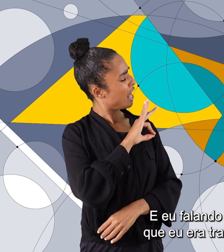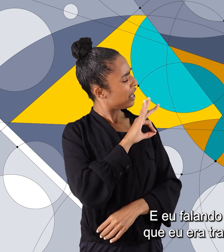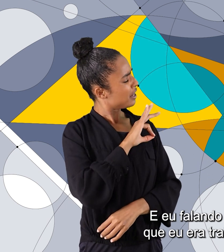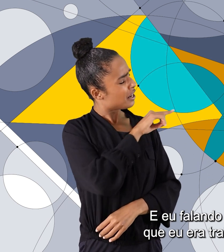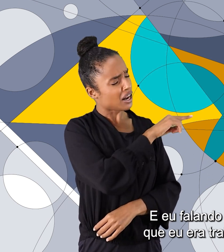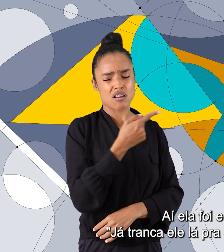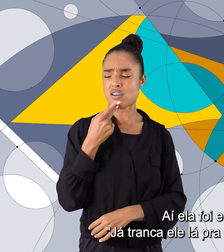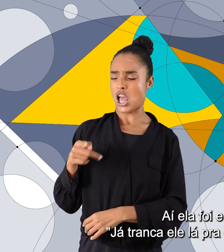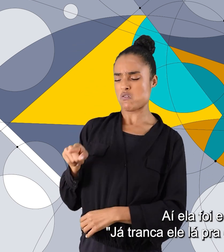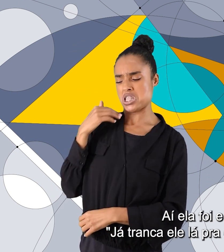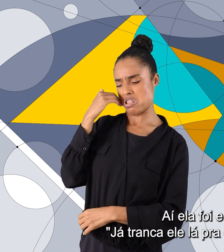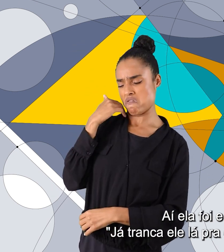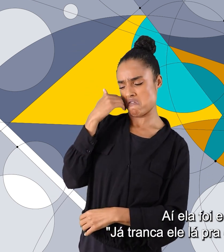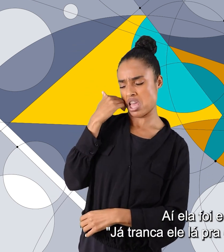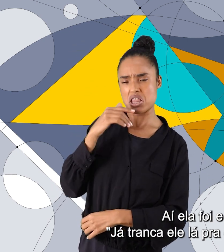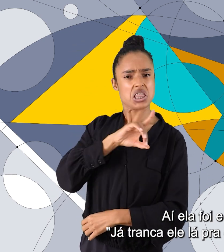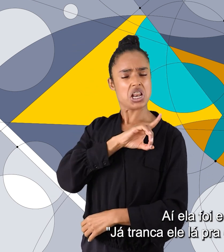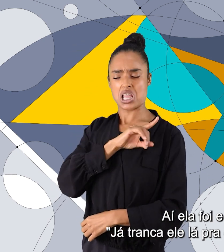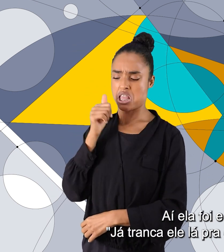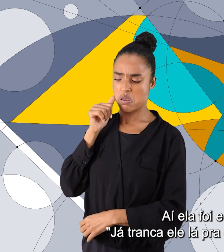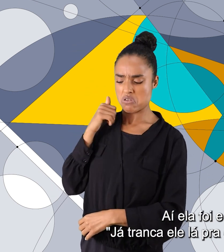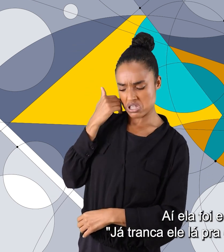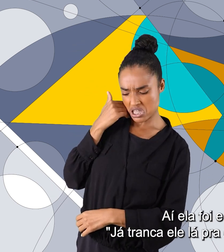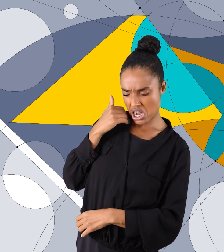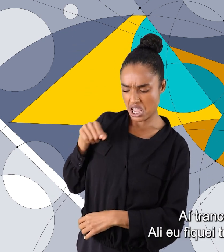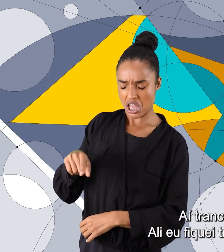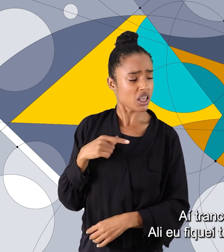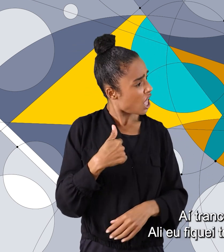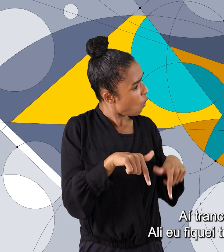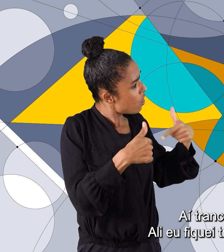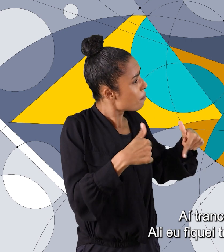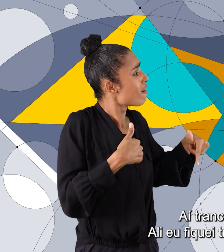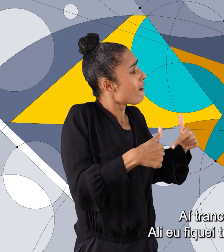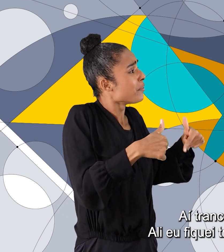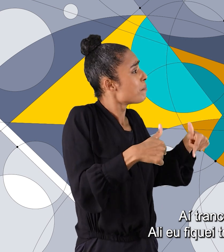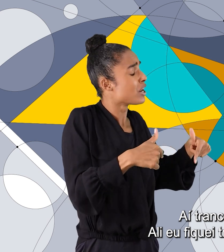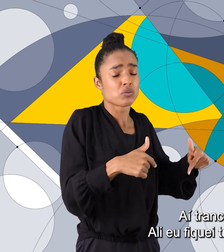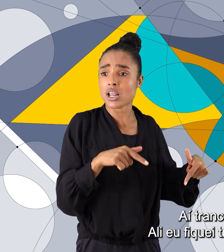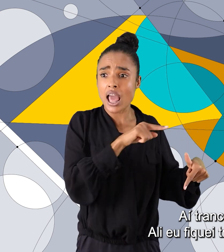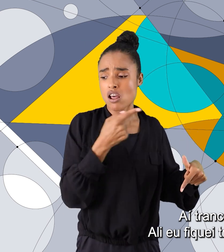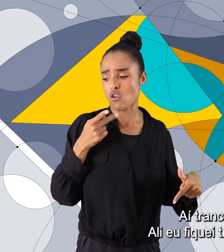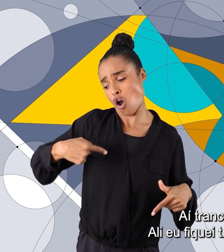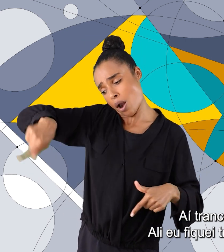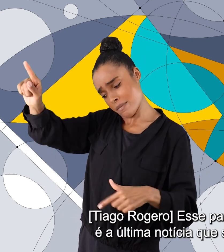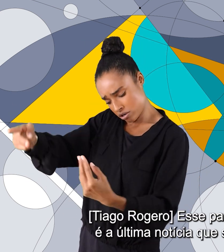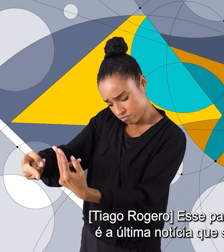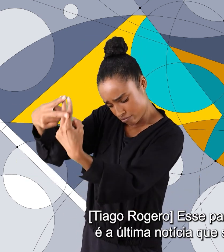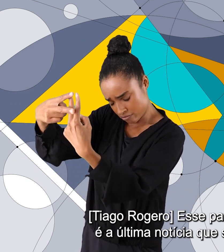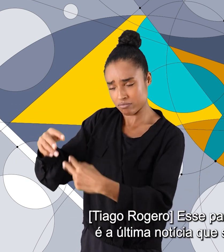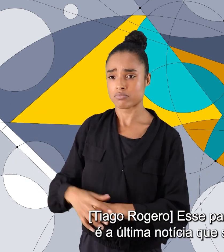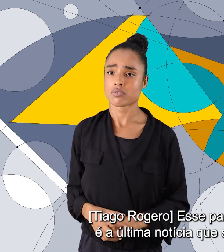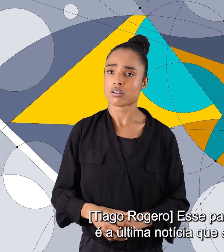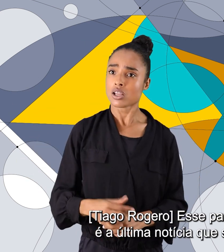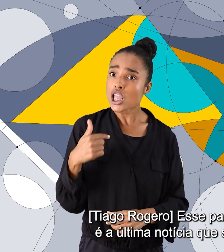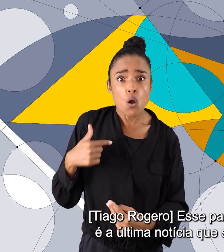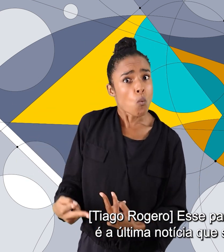era trabalhador. Ela foi e falou, já tranca ele lá pra dentro mesmo. Aí trancou ali, eu fiquei trancado. Esse parecer